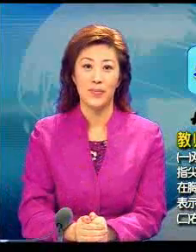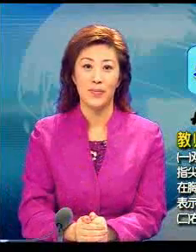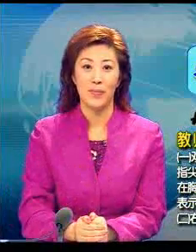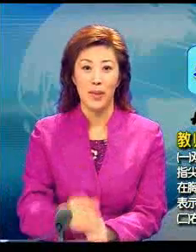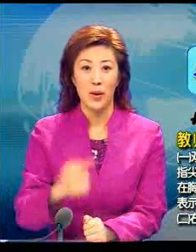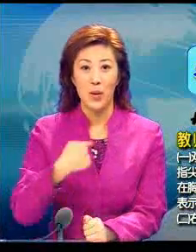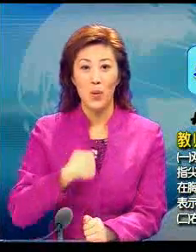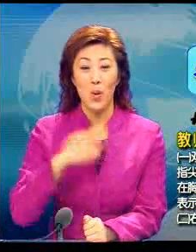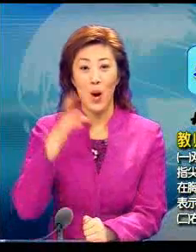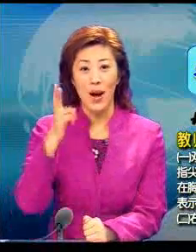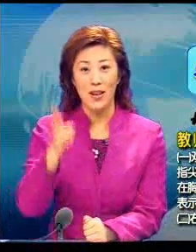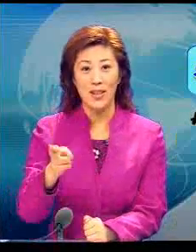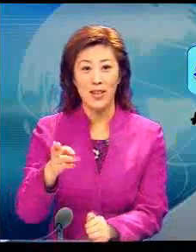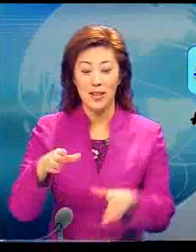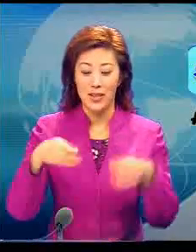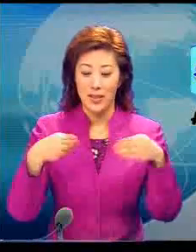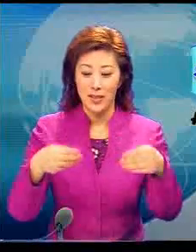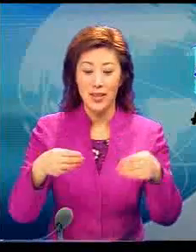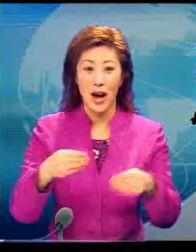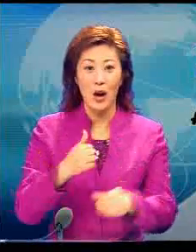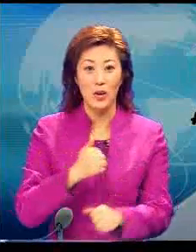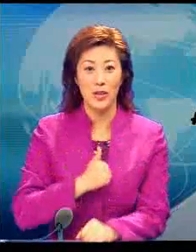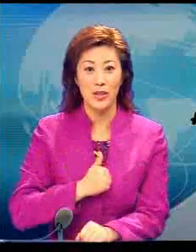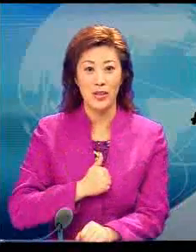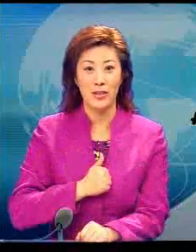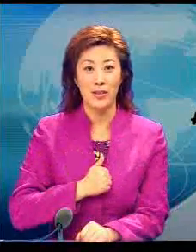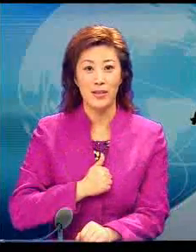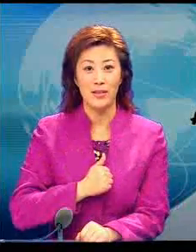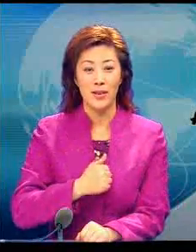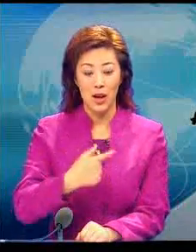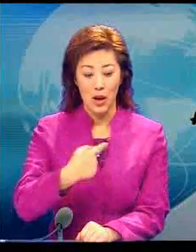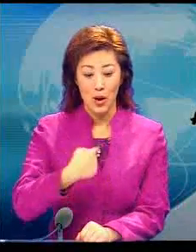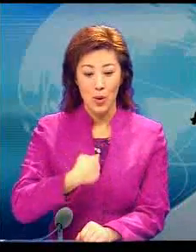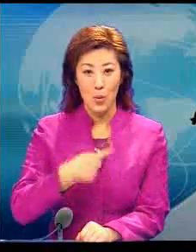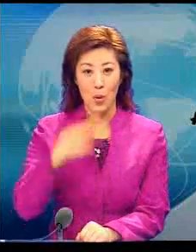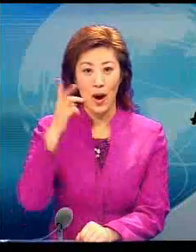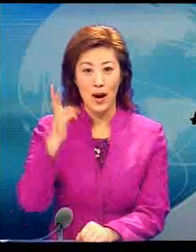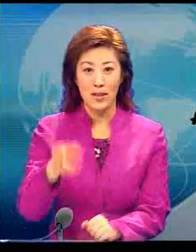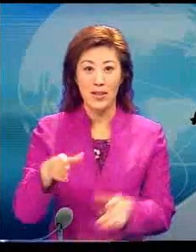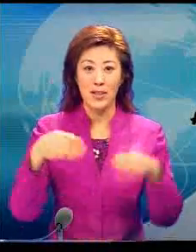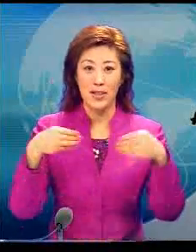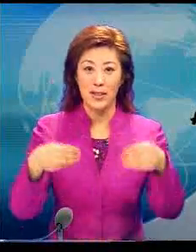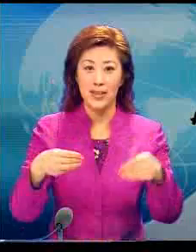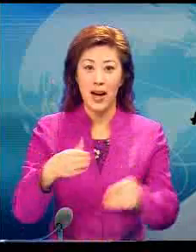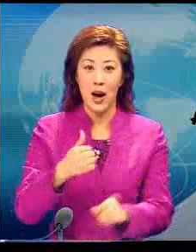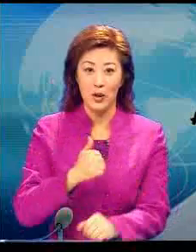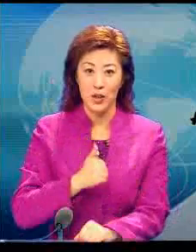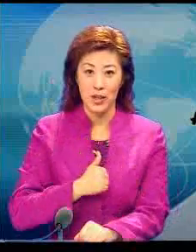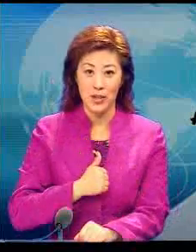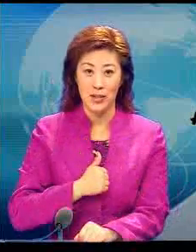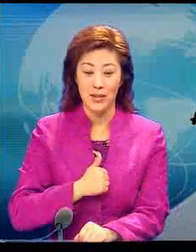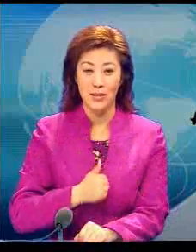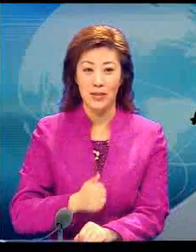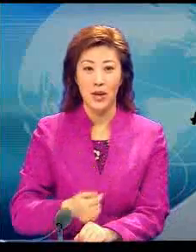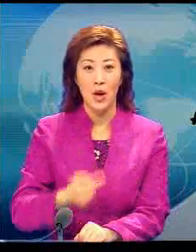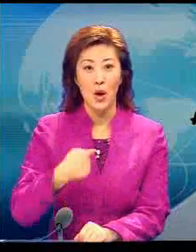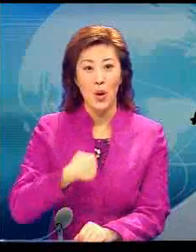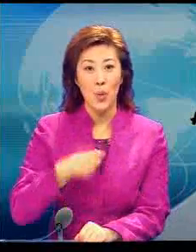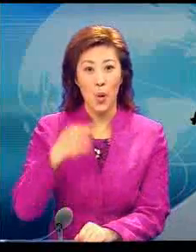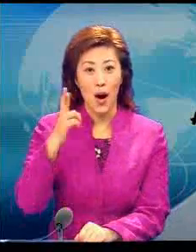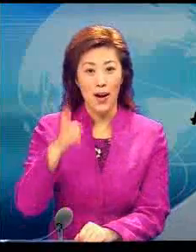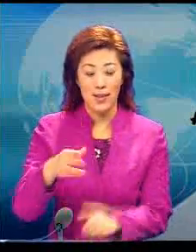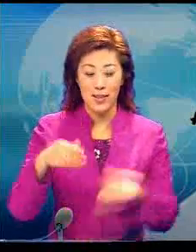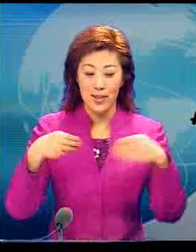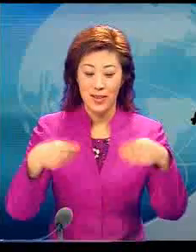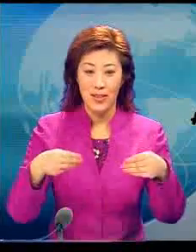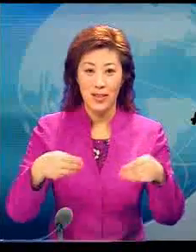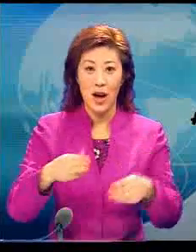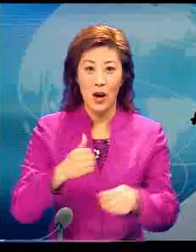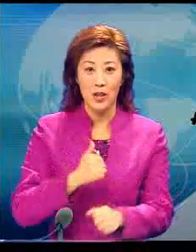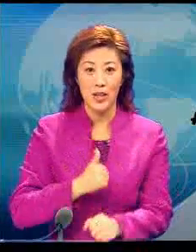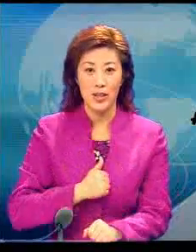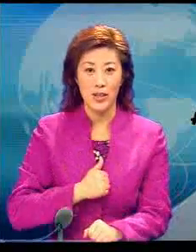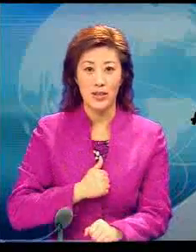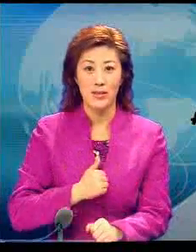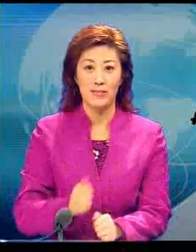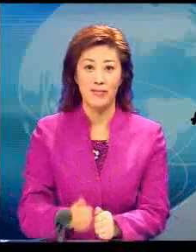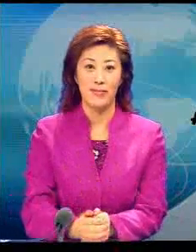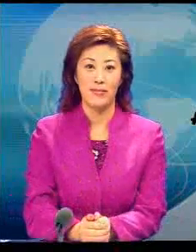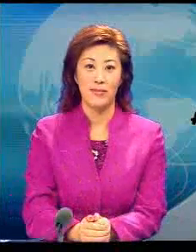我是教师，我是教师，我是教师。